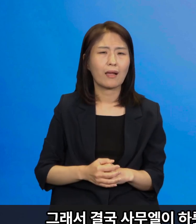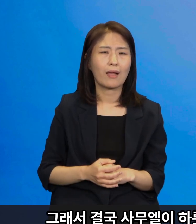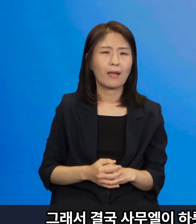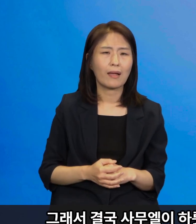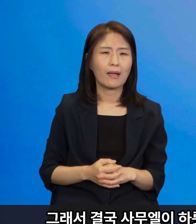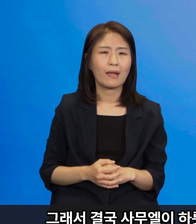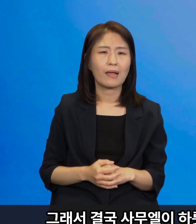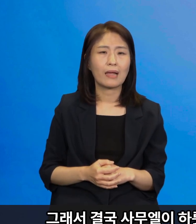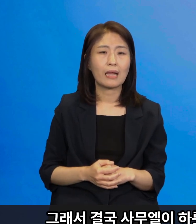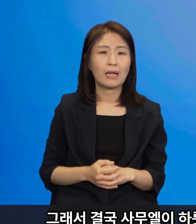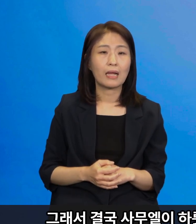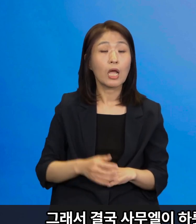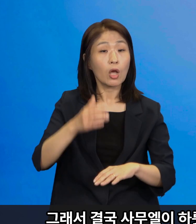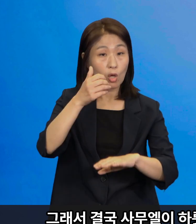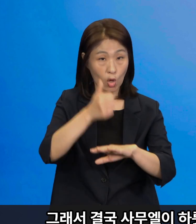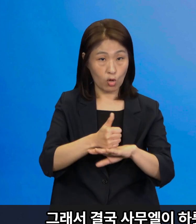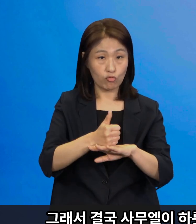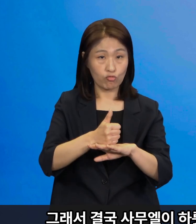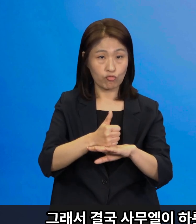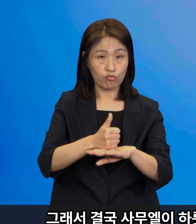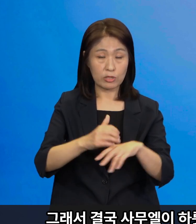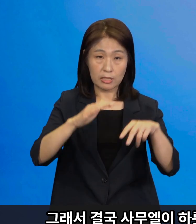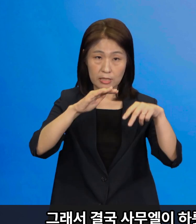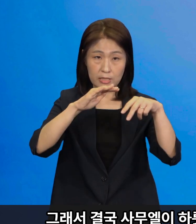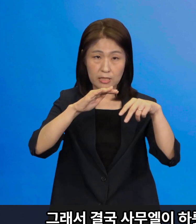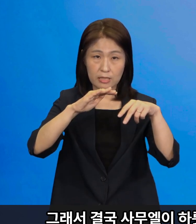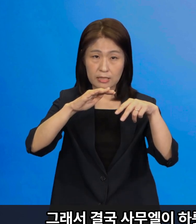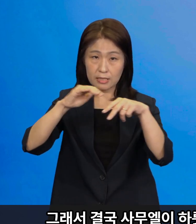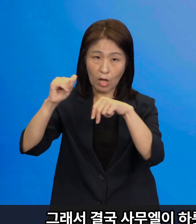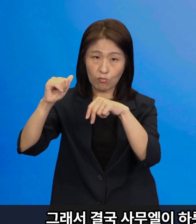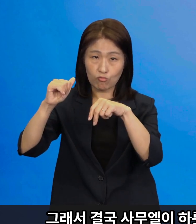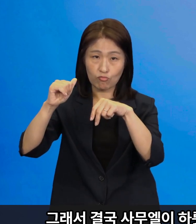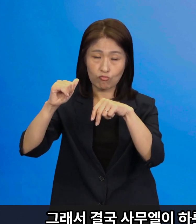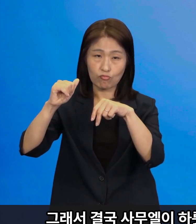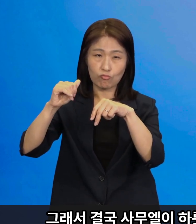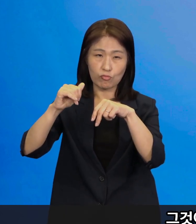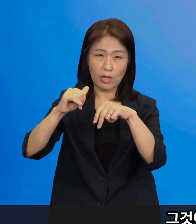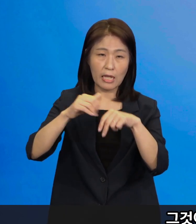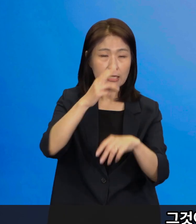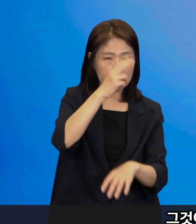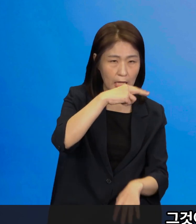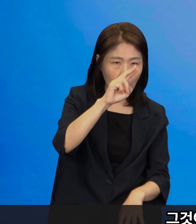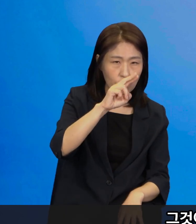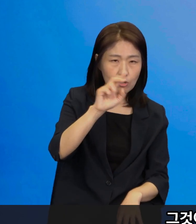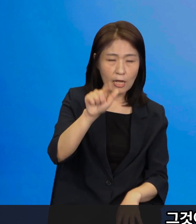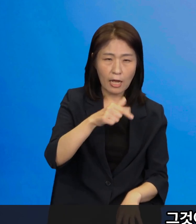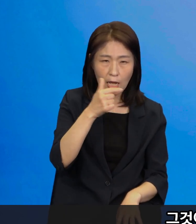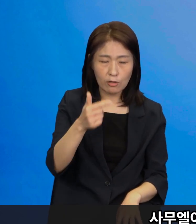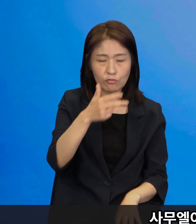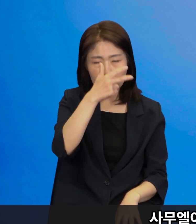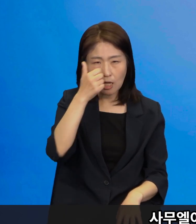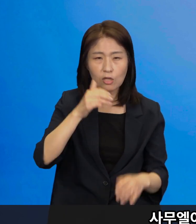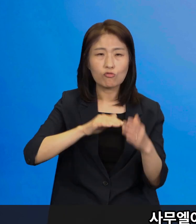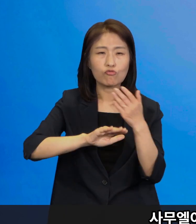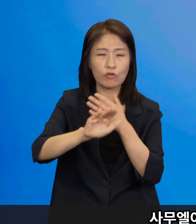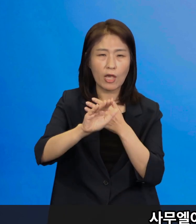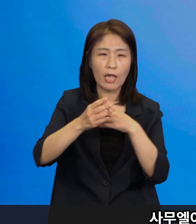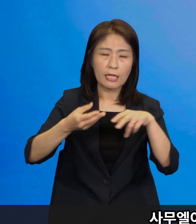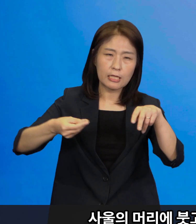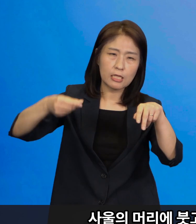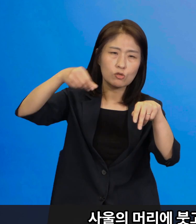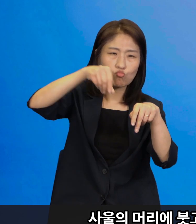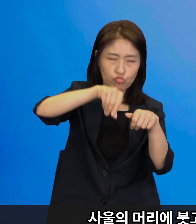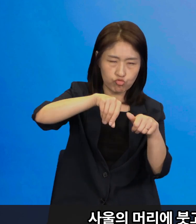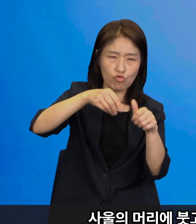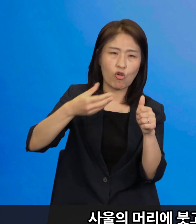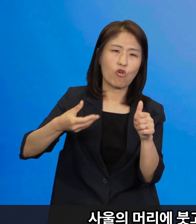그래서 결국 사무엘이 하룻밤을 자고 사울에게 기름을 붓습니다. 그것이 1절 말씀이에요. 사무엘이 기름병을